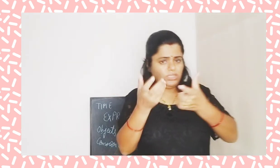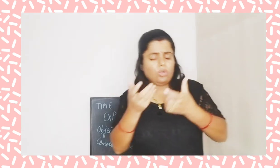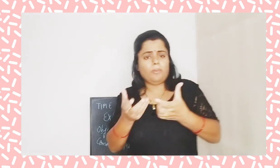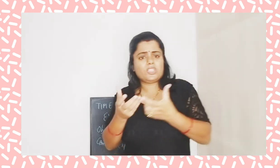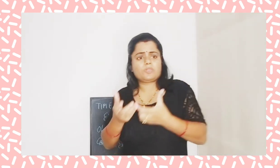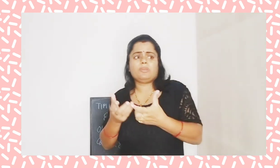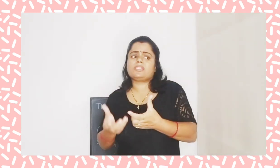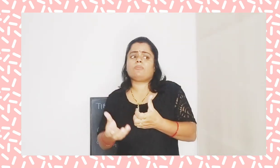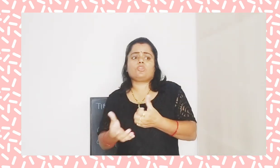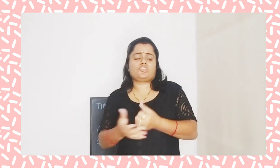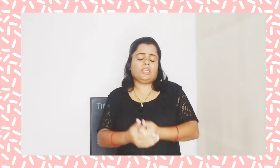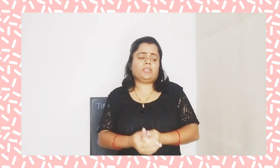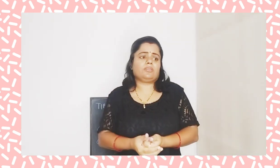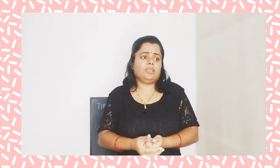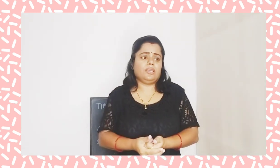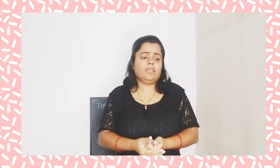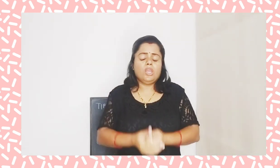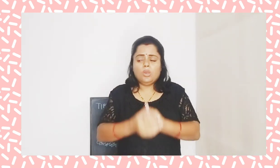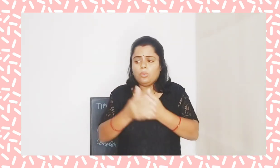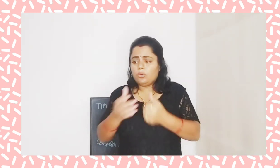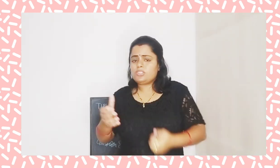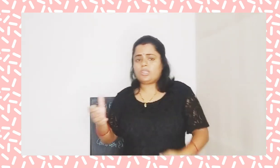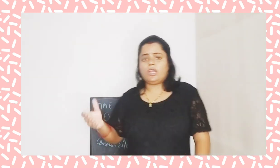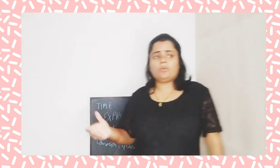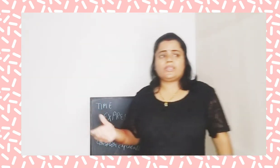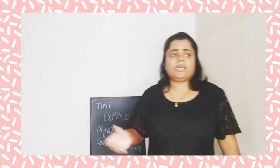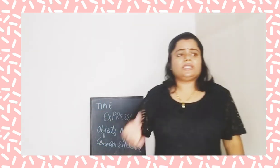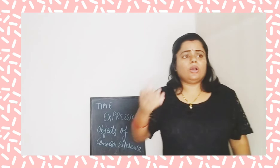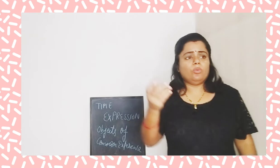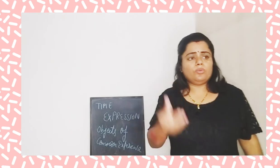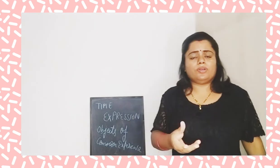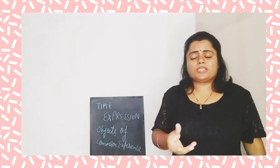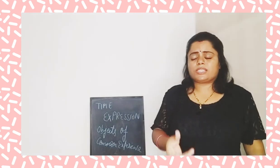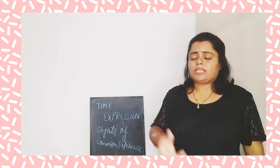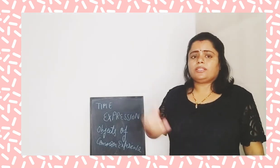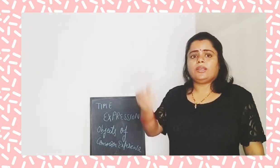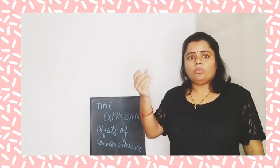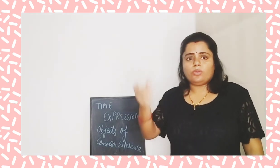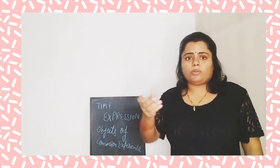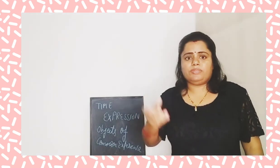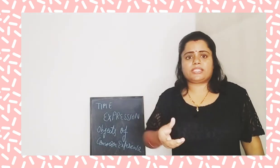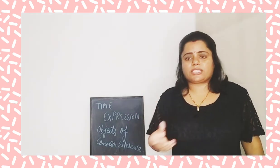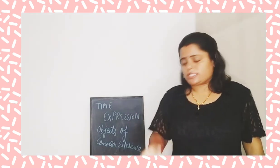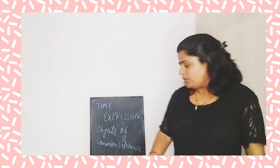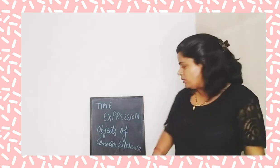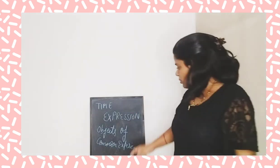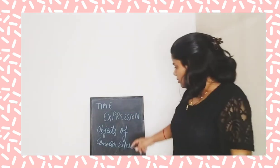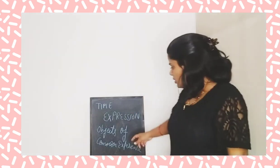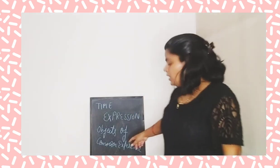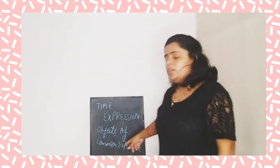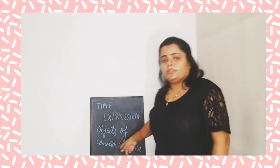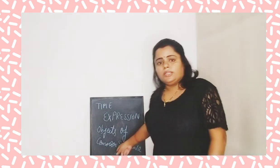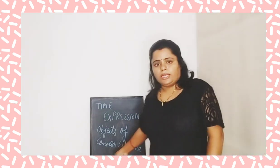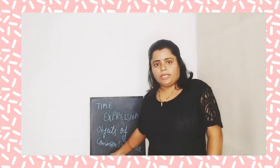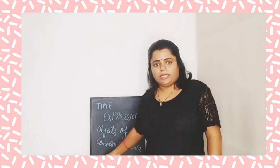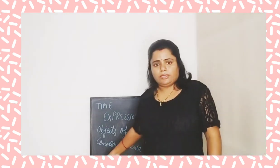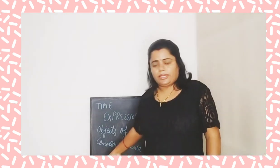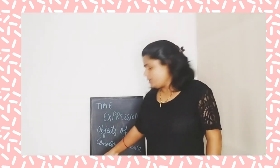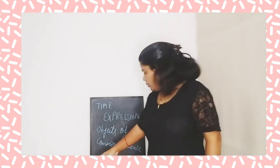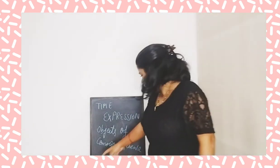कॉमन एक्सपीरियंस हम लोग शेयर करते हैं, उन जगहों के साथ या उन वर्ड्स के साथ या उन ऑब्जेक्ट्स के साथ हम लोग द लगाते हैं, राइट? ऑब्जेक्ट्स